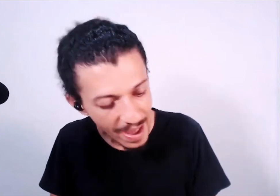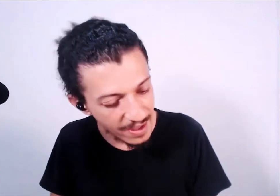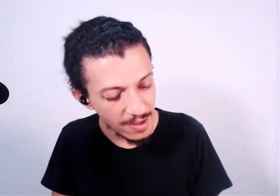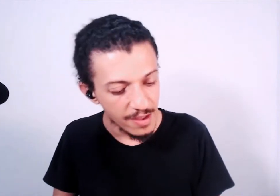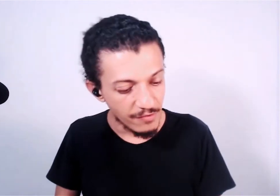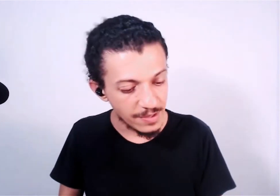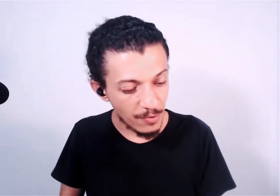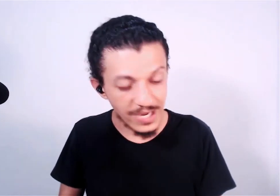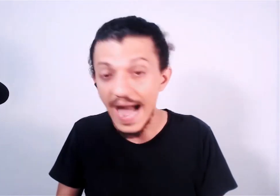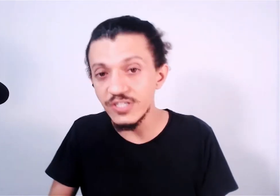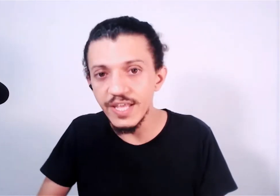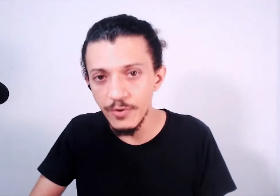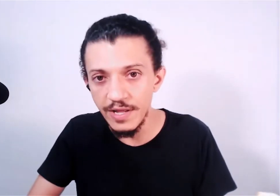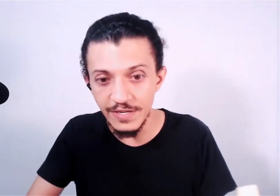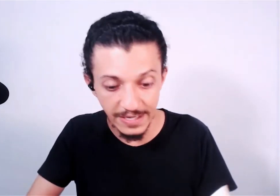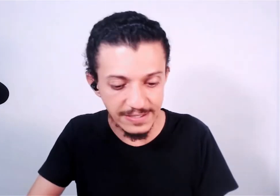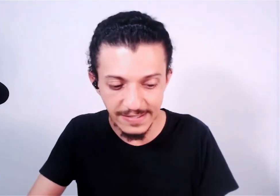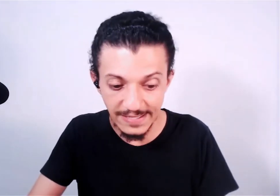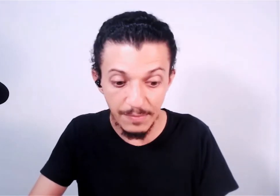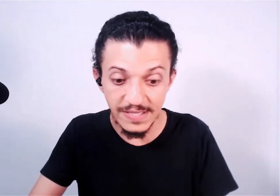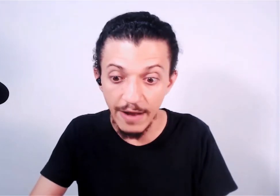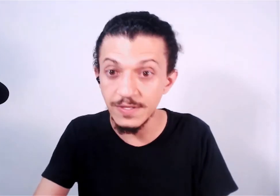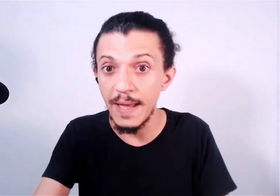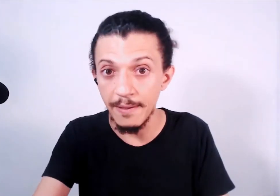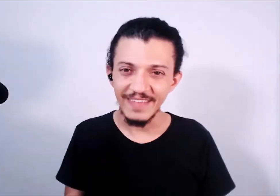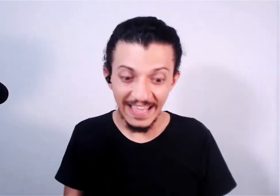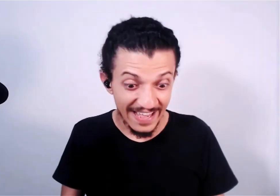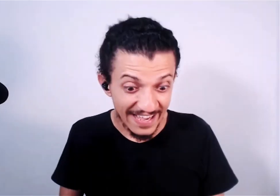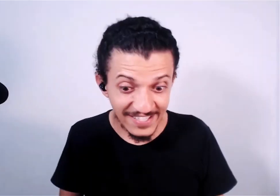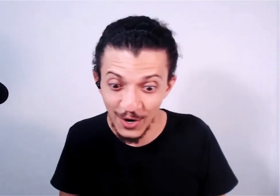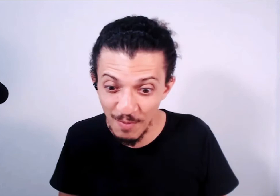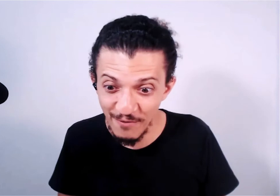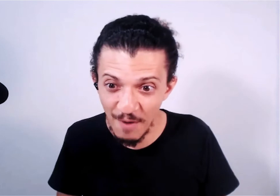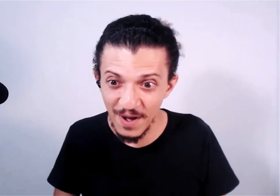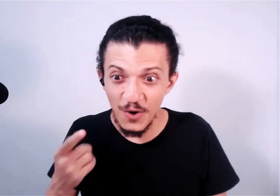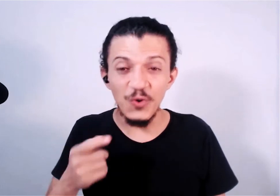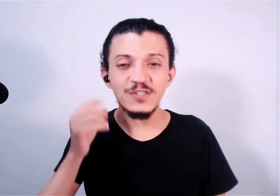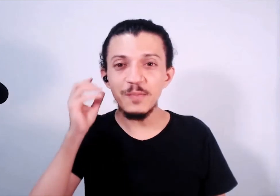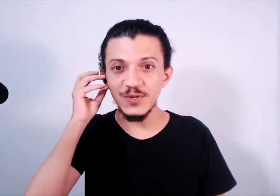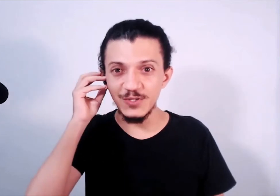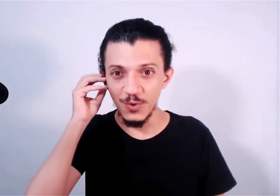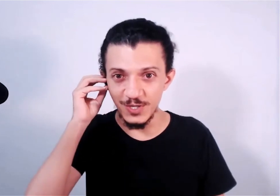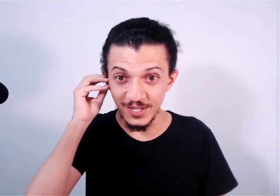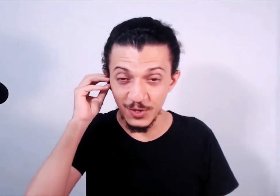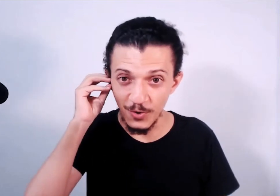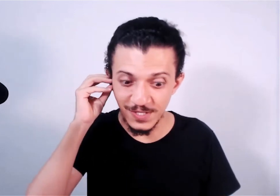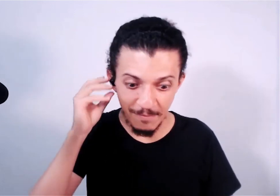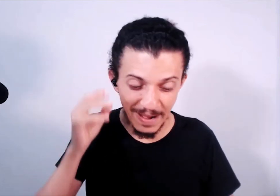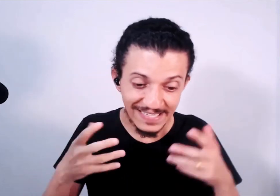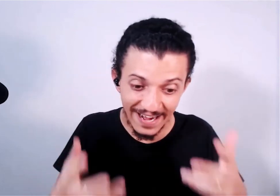universidadedalibras.com.br, você pode adquirir o livro Escrita de Sinais Sem Mistérios também. E se de alguma forma o nosso episódio hoje trouxe mais clareza